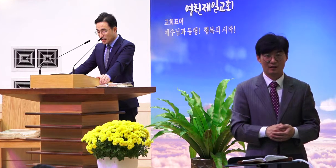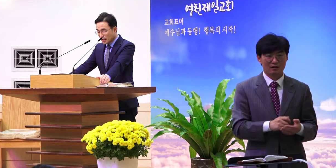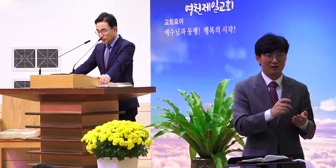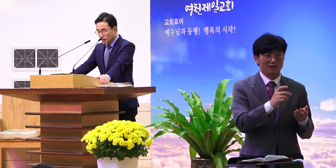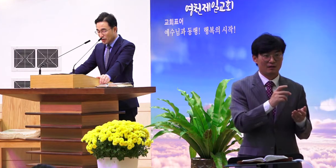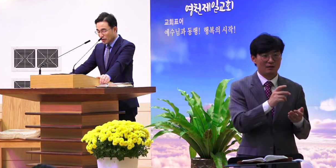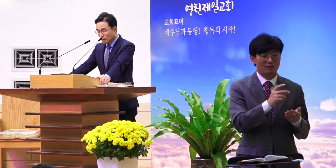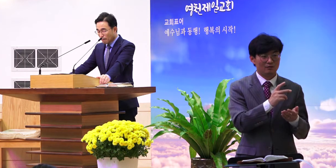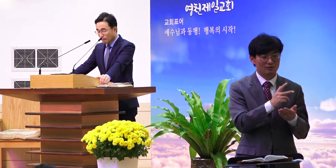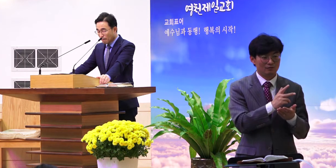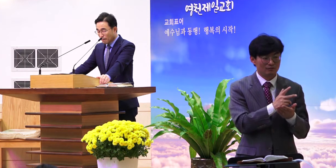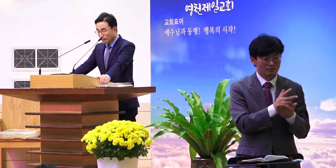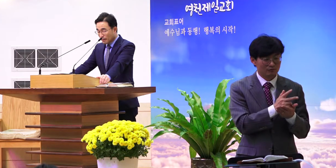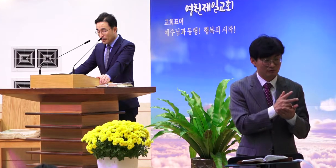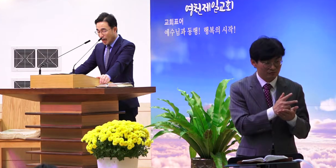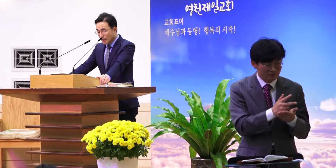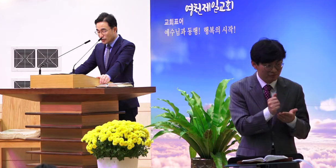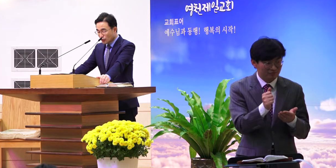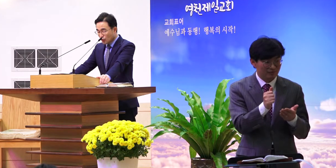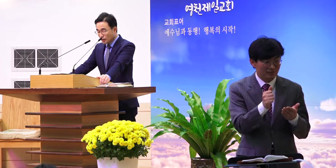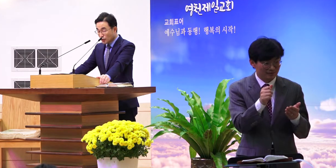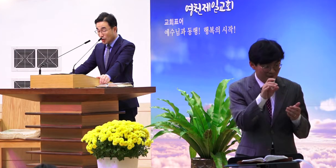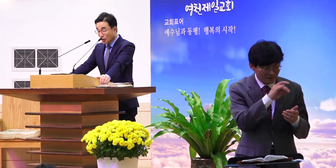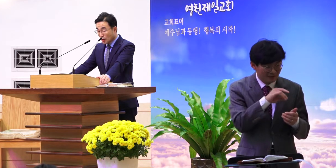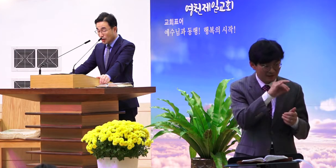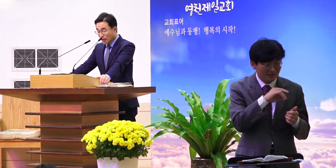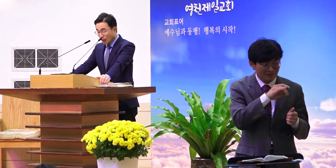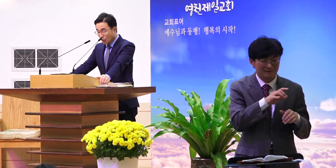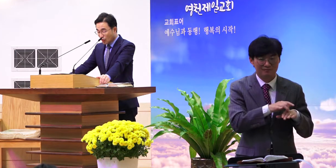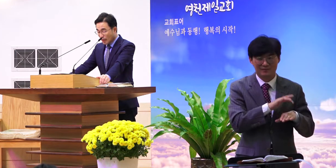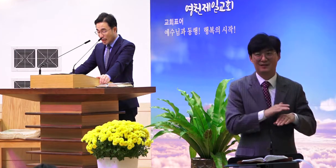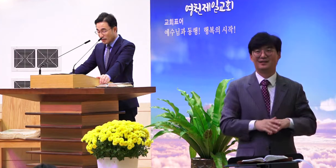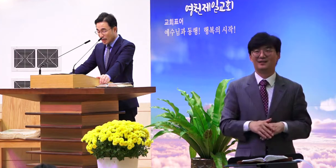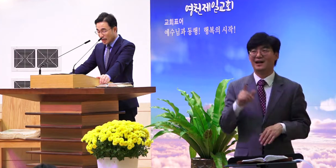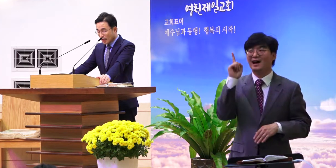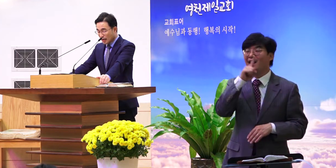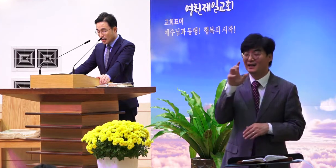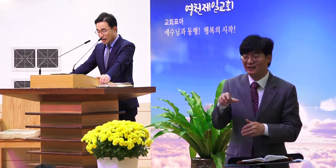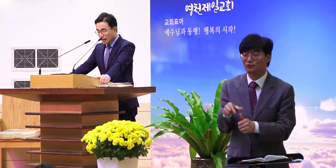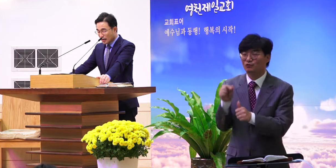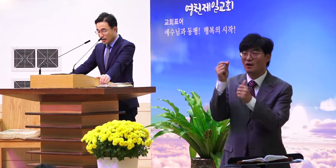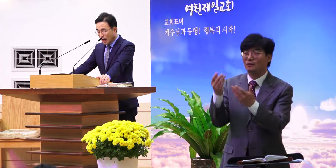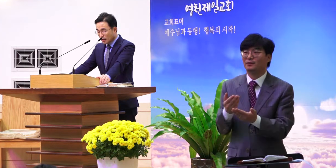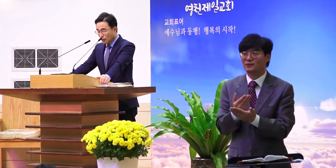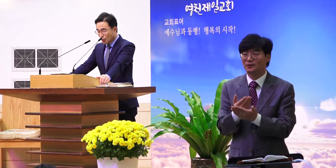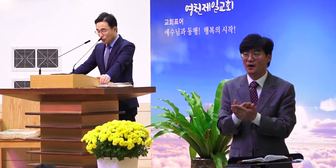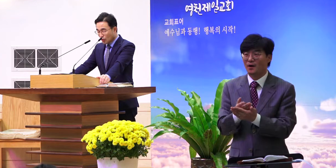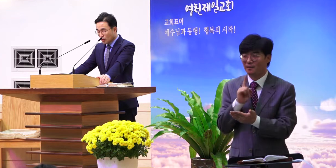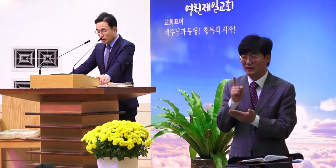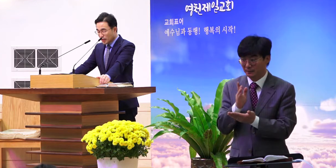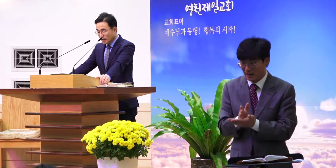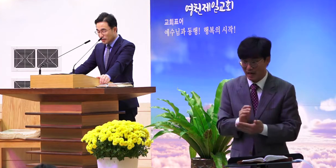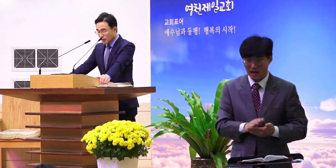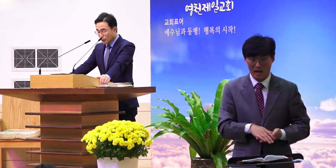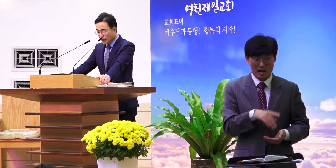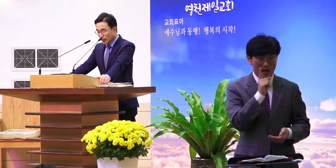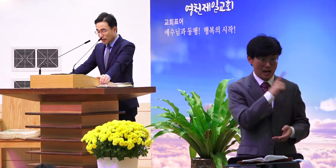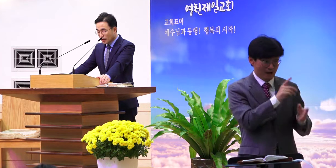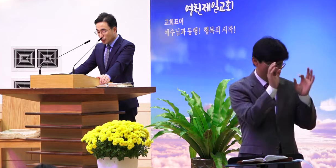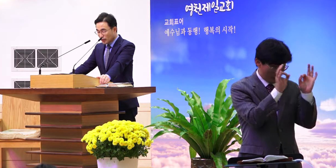은밀히 찾아다니면서 악에서 구하소서 라고 말하지 말라. 악을 보고도